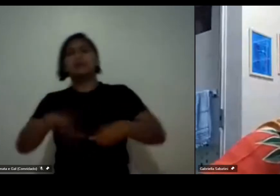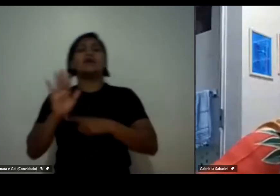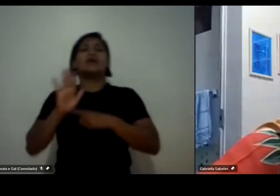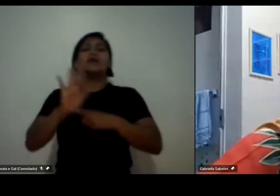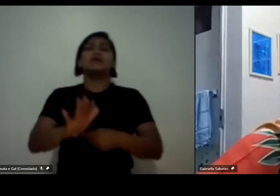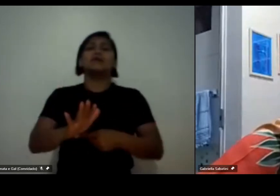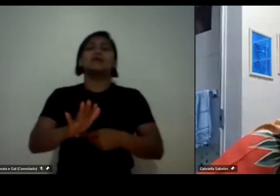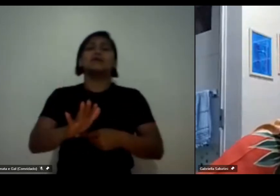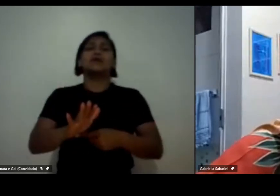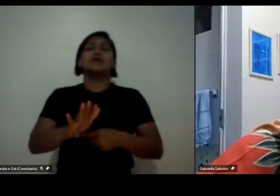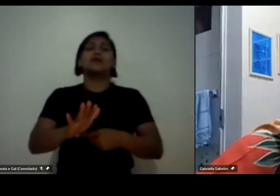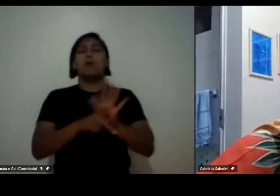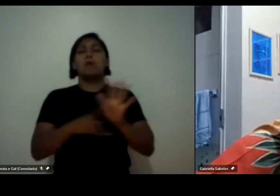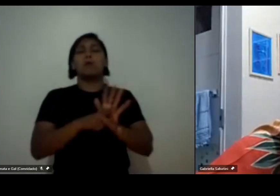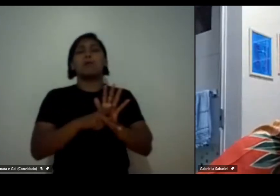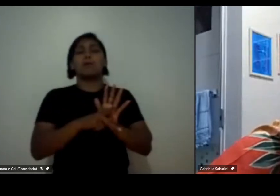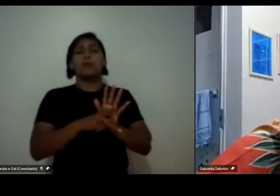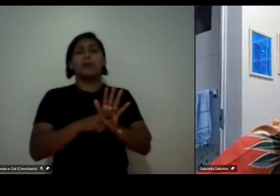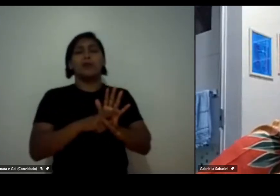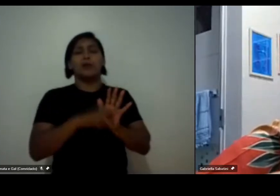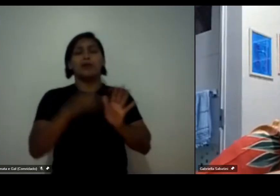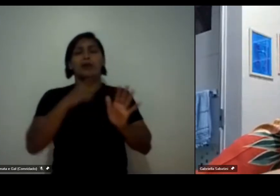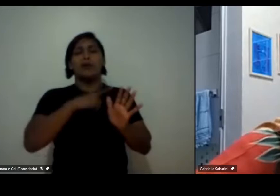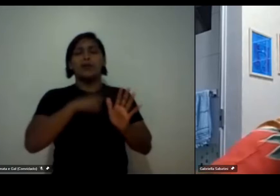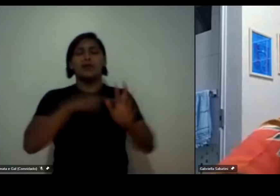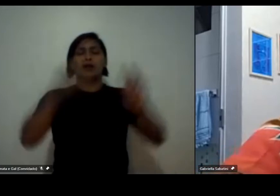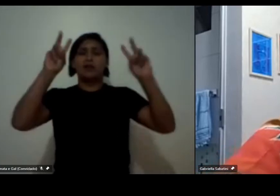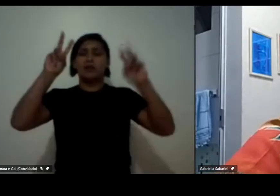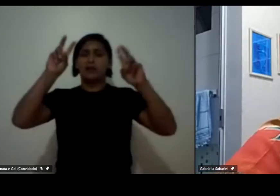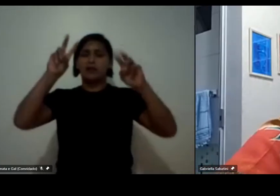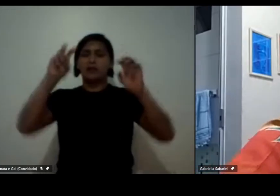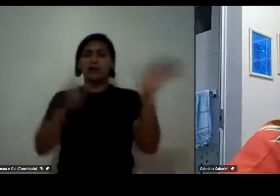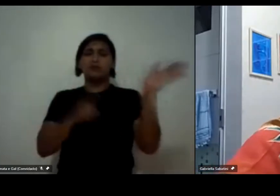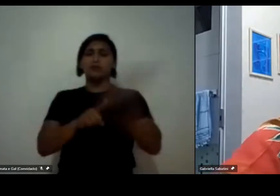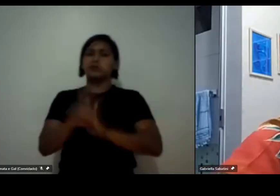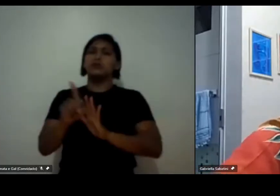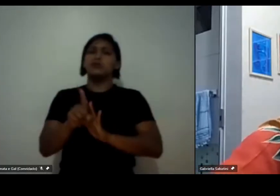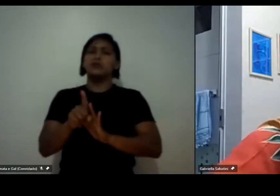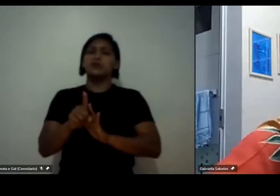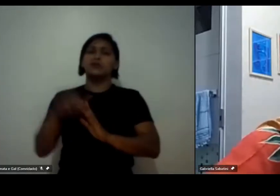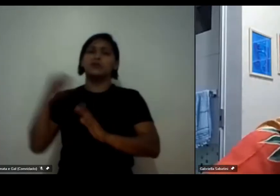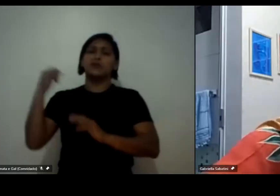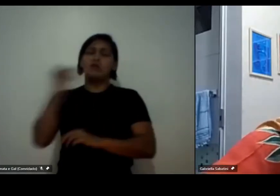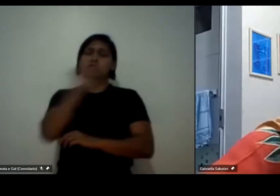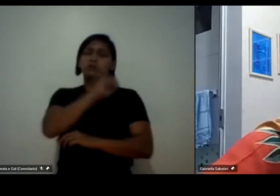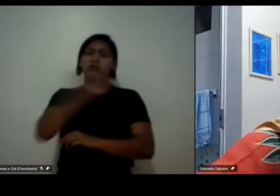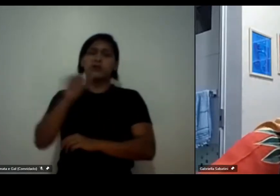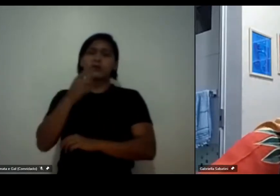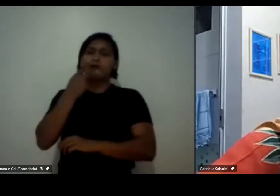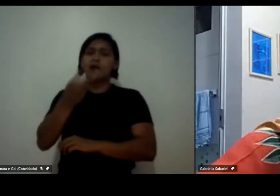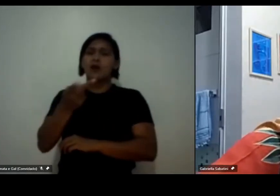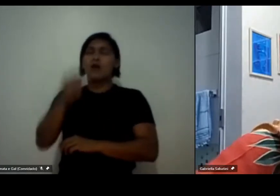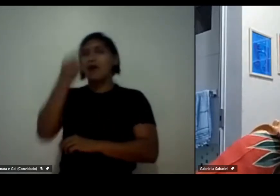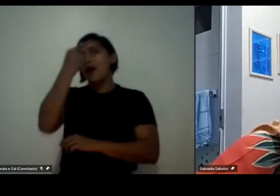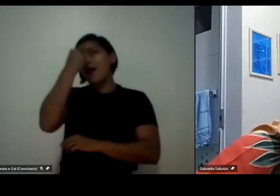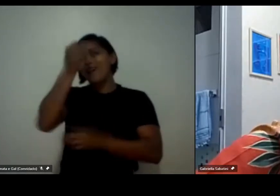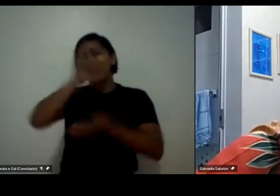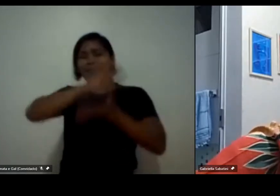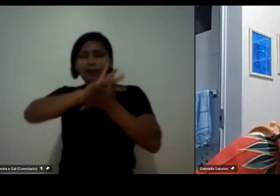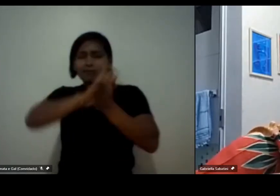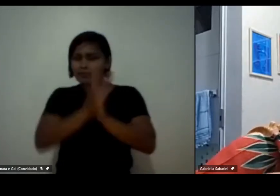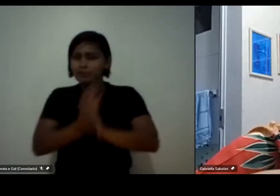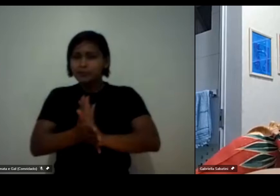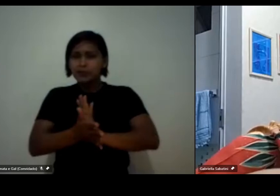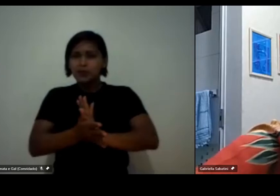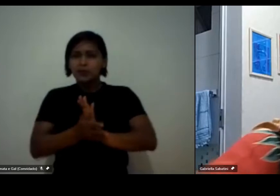forma própria, existe entre elas, abre aspas, uma questão seminal. A ideia é radicalmente preconceituosa que